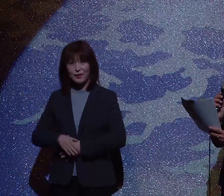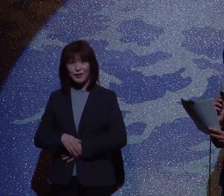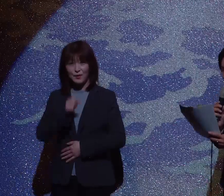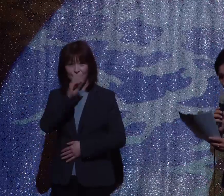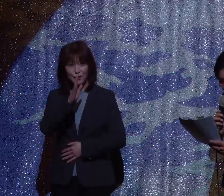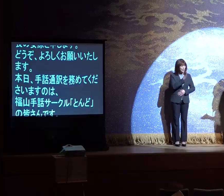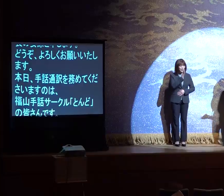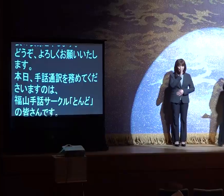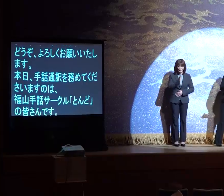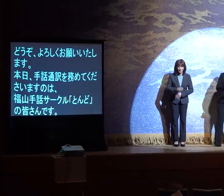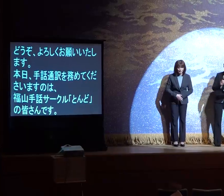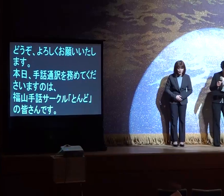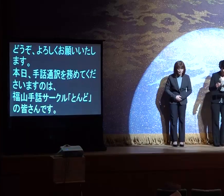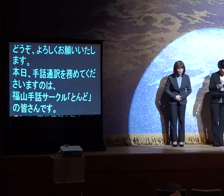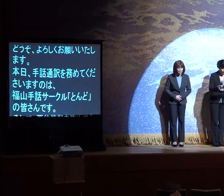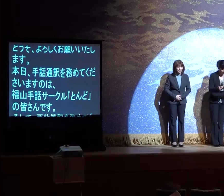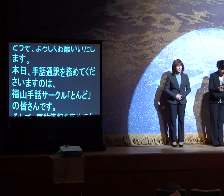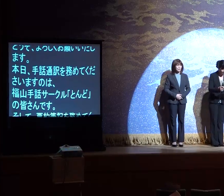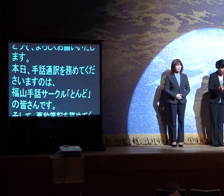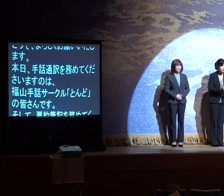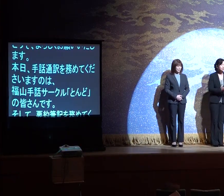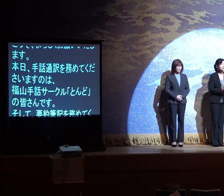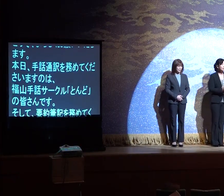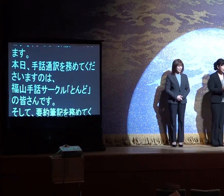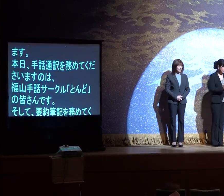よろしくお願いいたします。